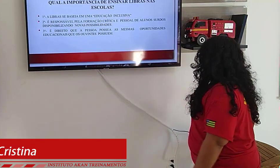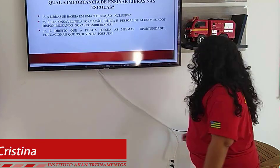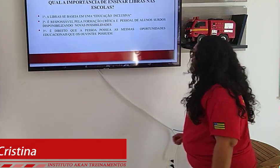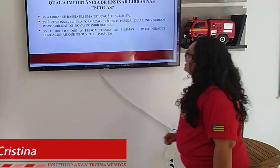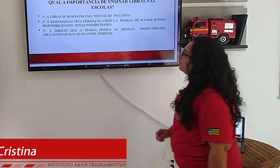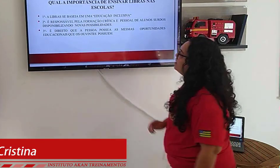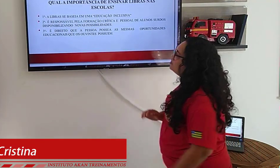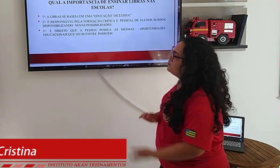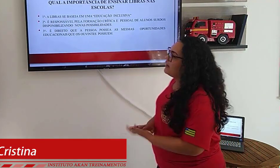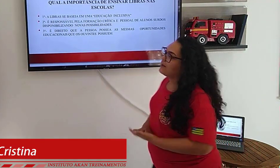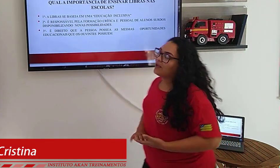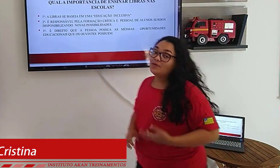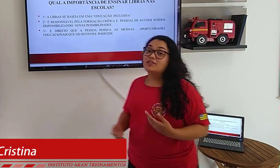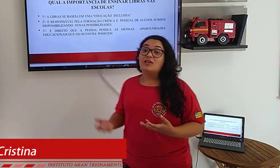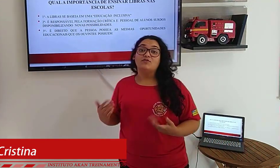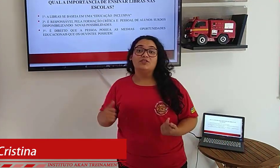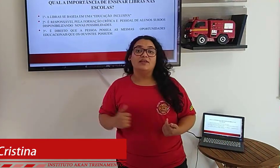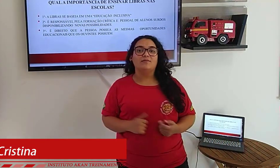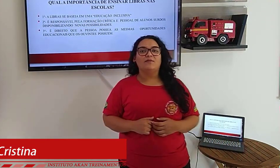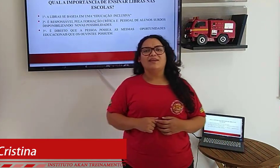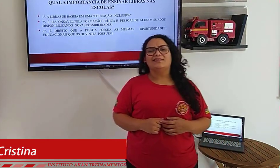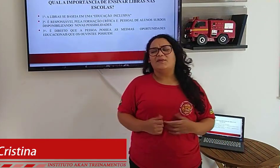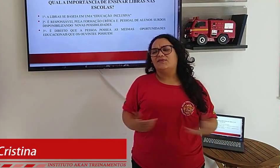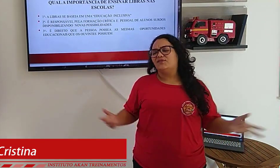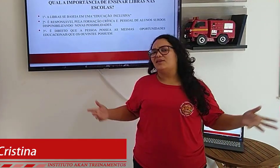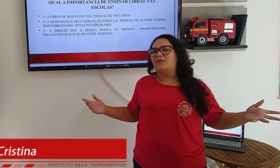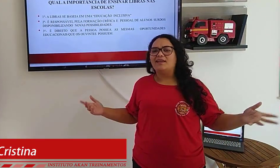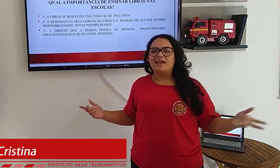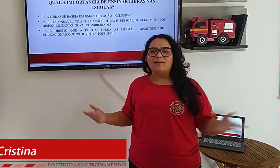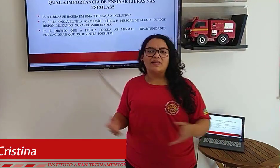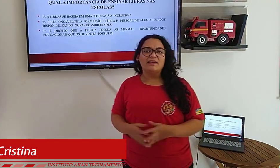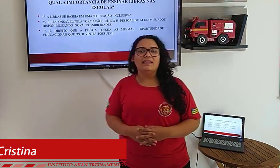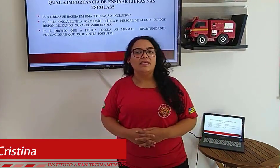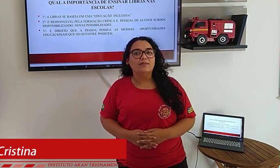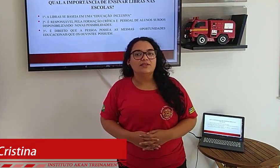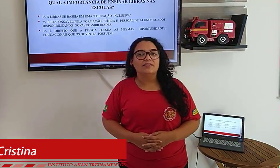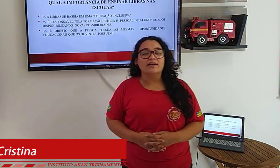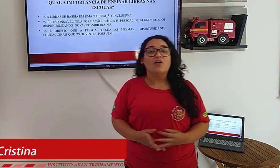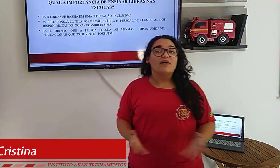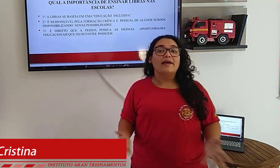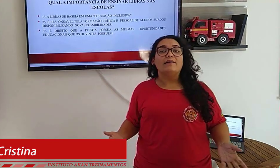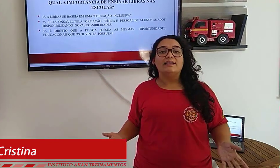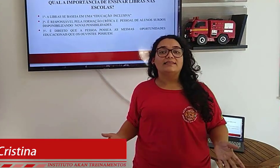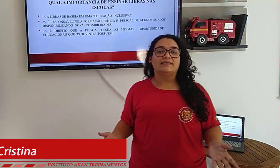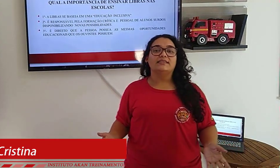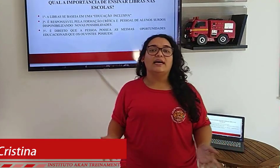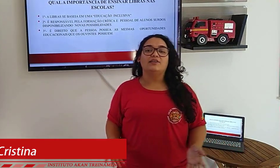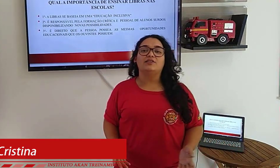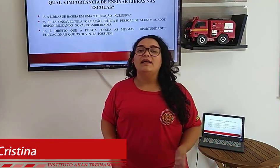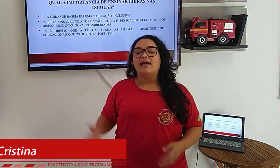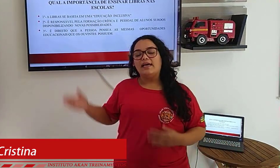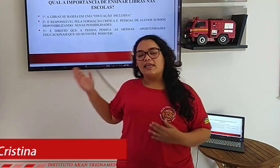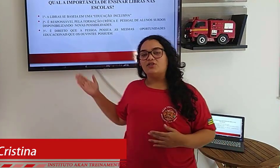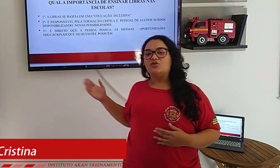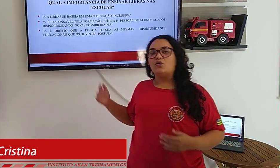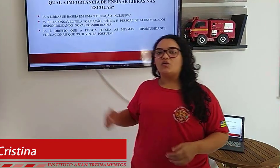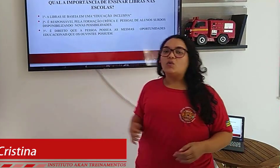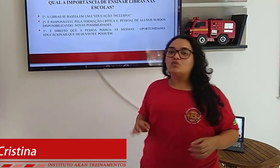Aqui a gente fala que muitos alunos chegam em mim e falam assim, professora, para que aprender Libras, né? Qual que é a necessidade? Aqui a gente colocou alguns tópicos